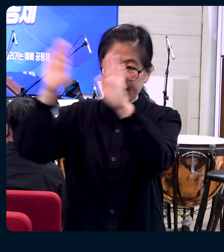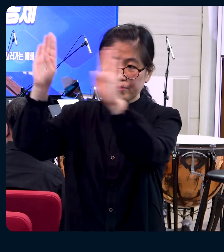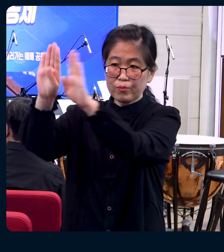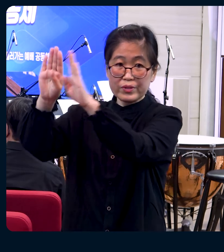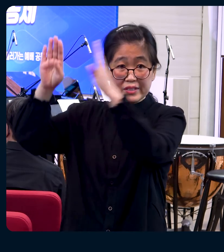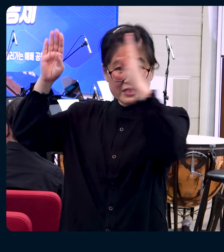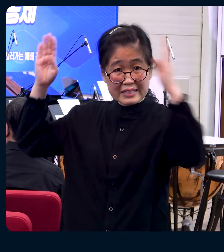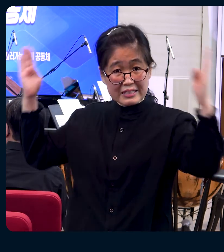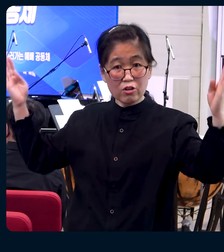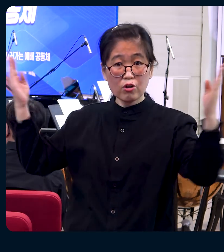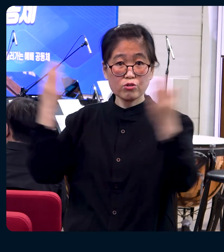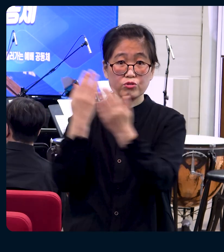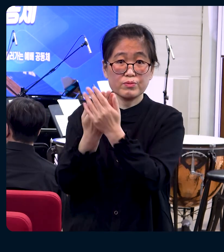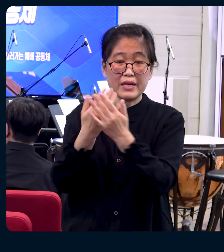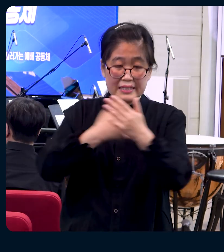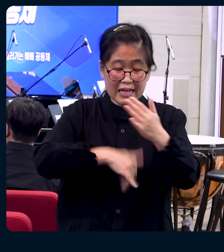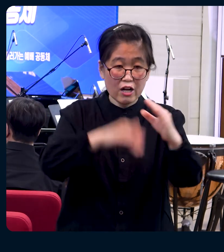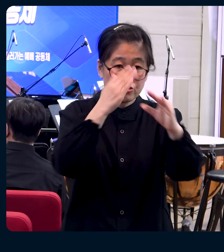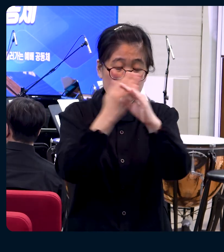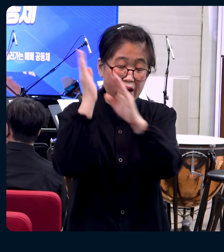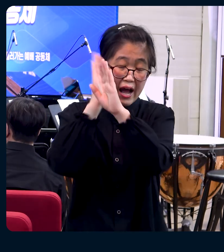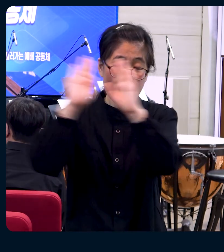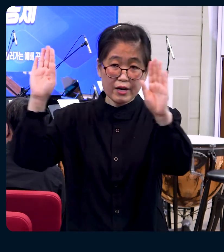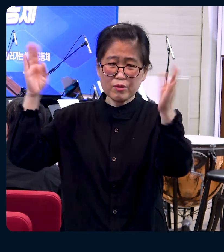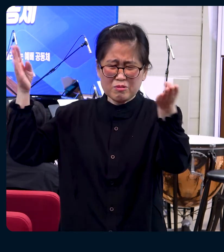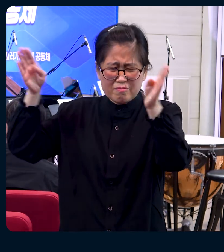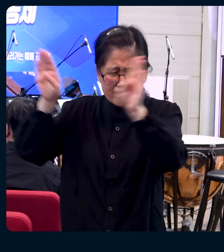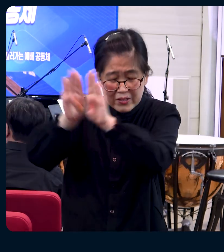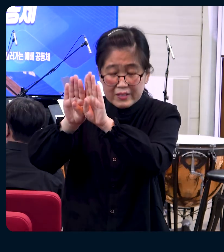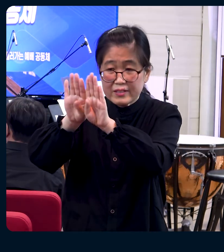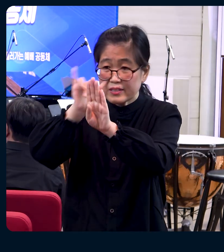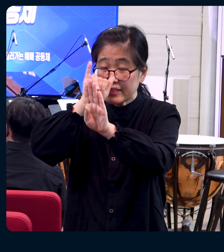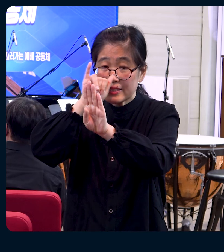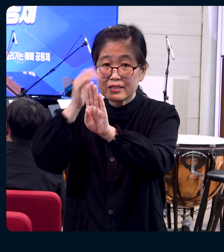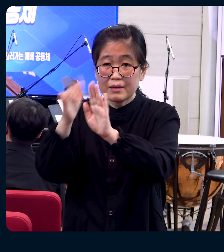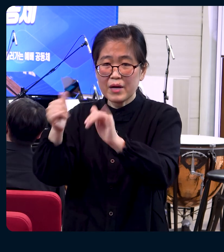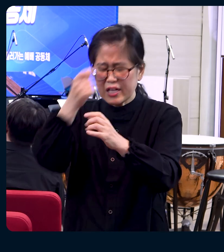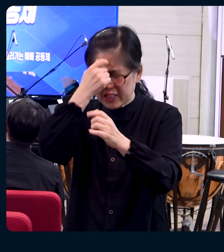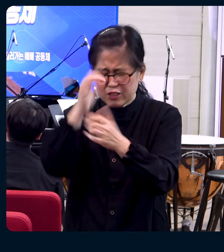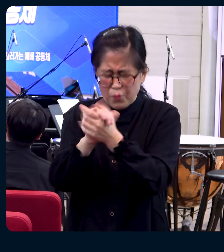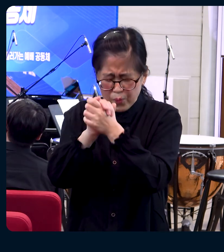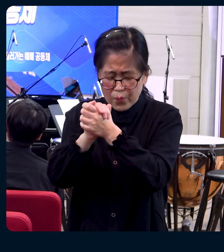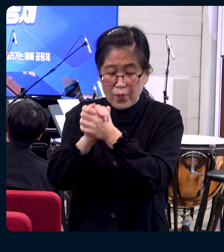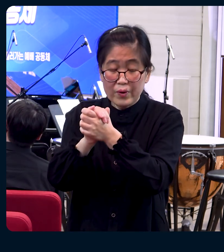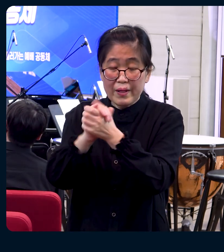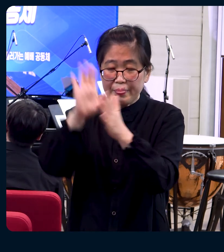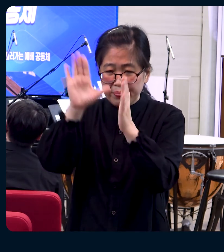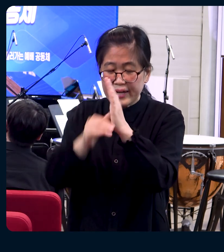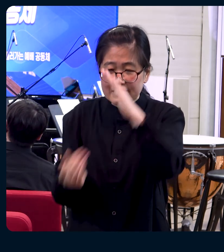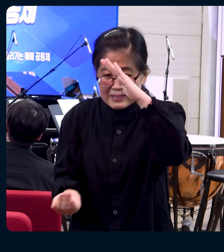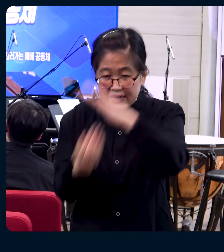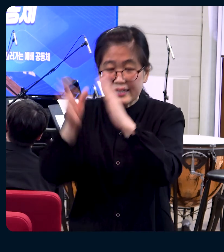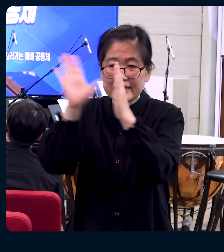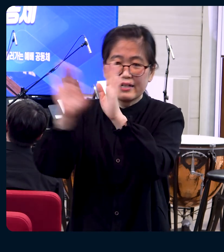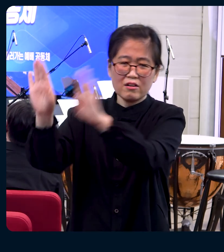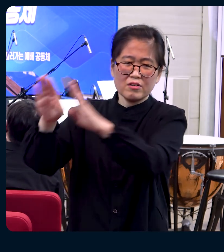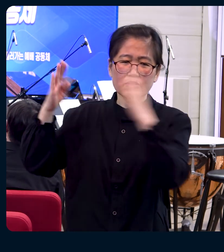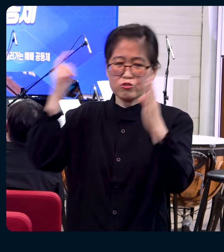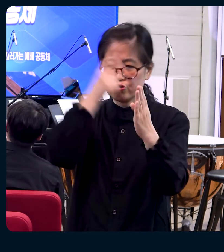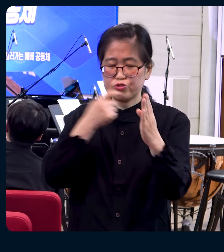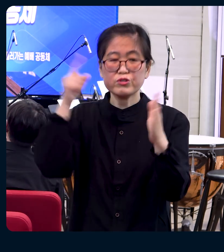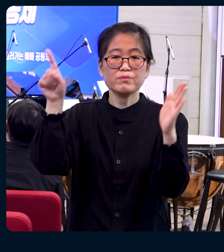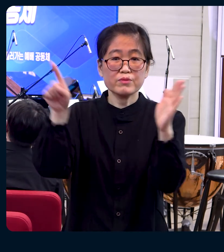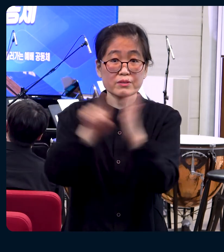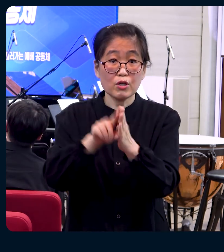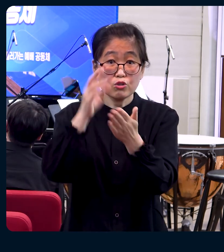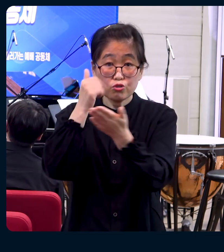하늘문을 활짝 열어주십시오. 여러분 가정의 자녀들 중에 하늘문이 닫혀 막혀있는 사람이 있다면 기도하시면 때가 차는